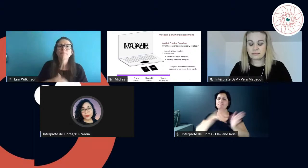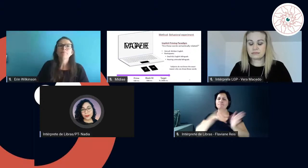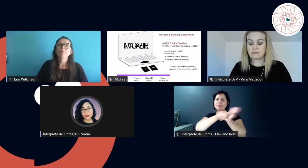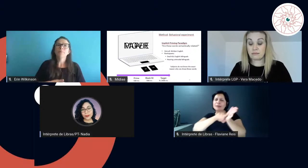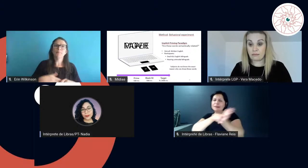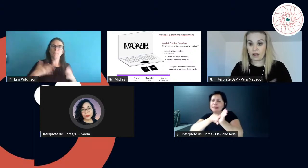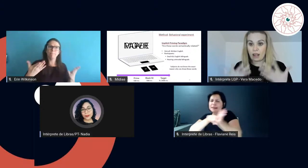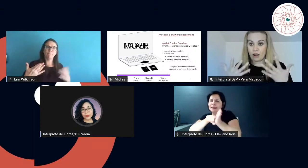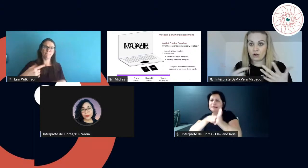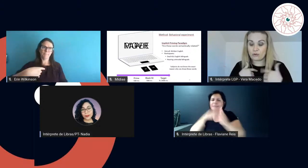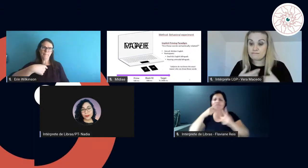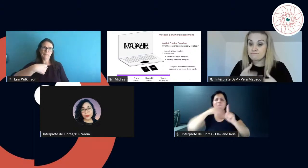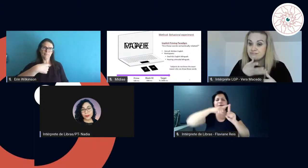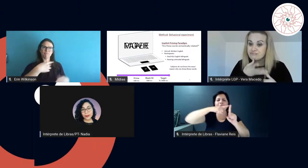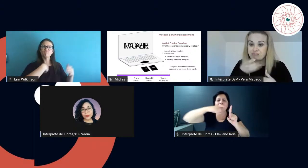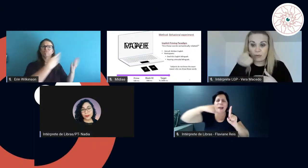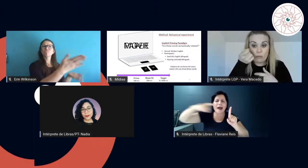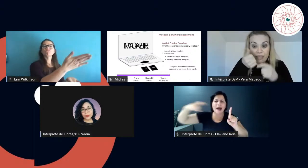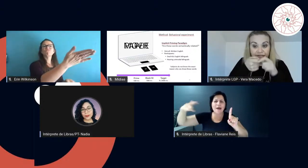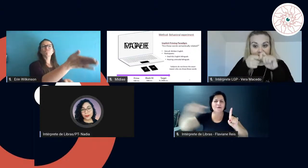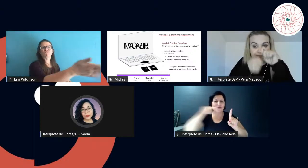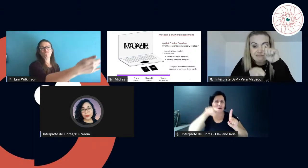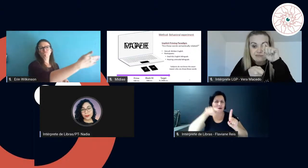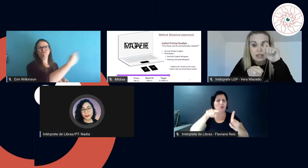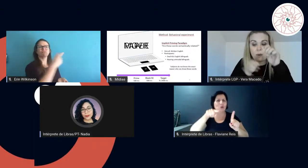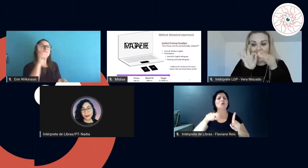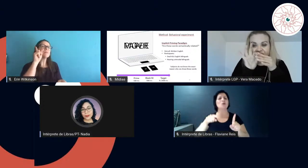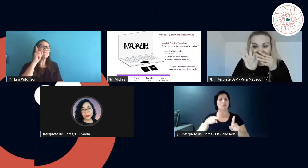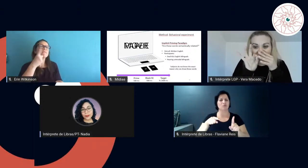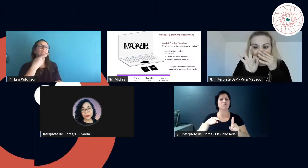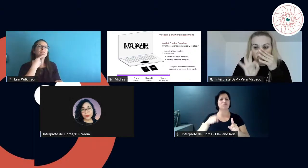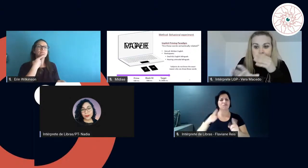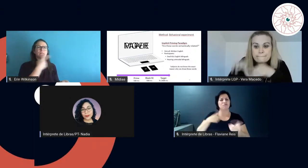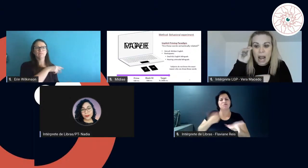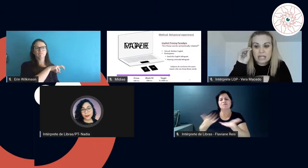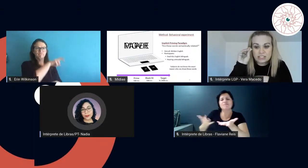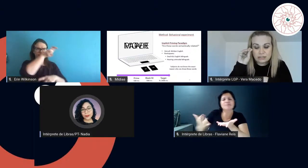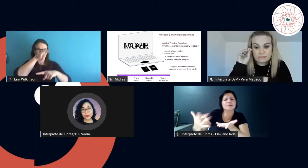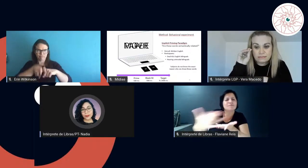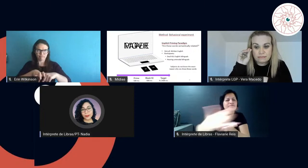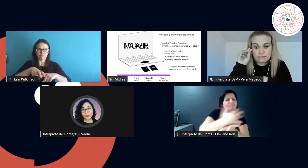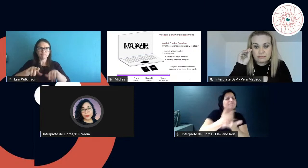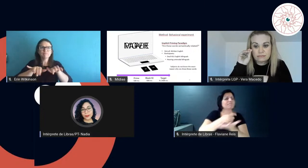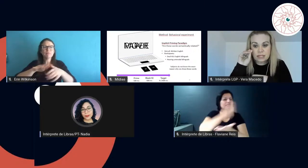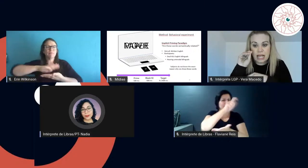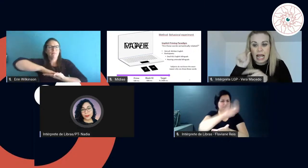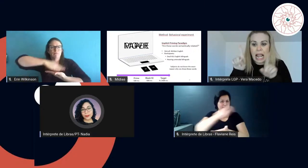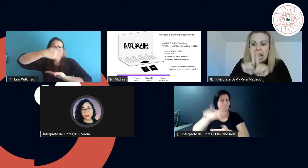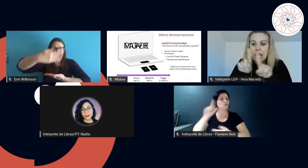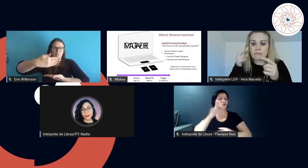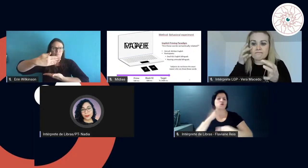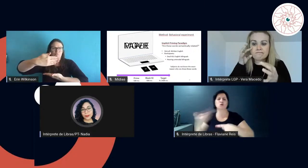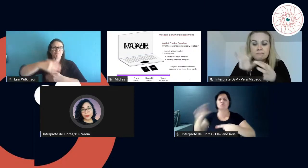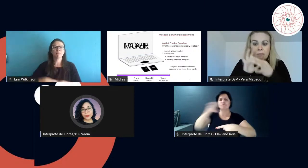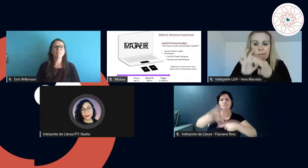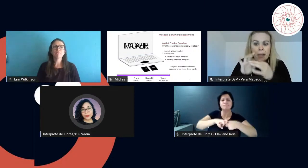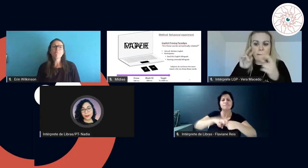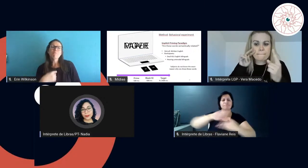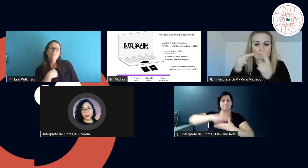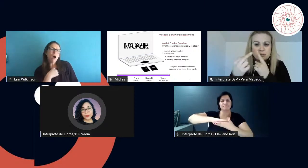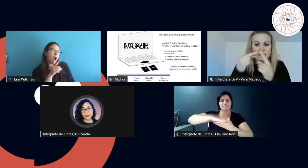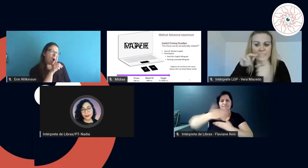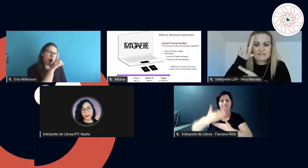Agora eu vou discorrer um pouco, detalhar um pouco mais eh sobre as perspectivas e os